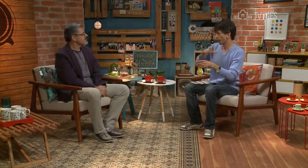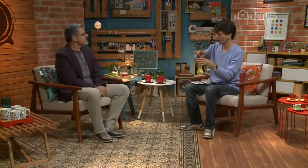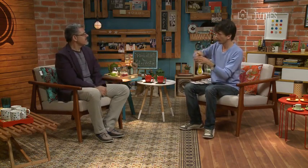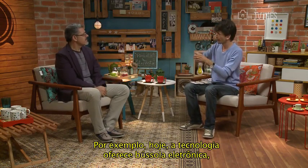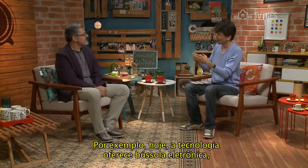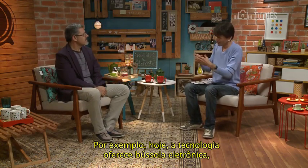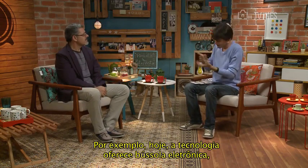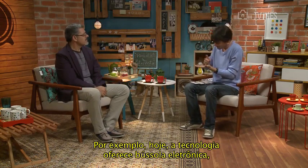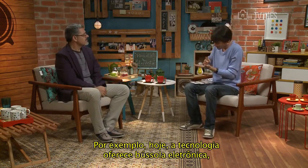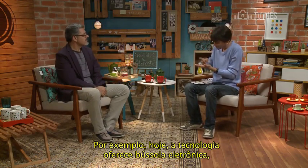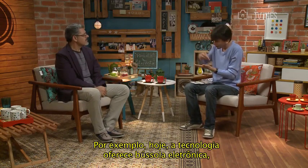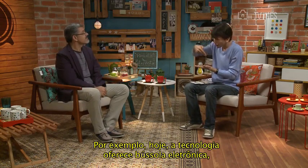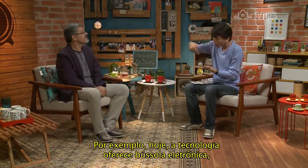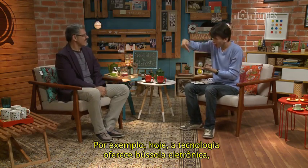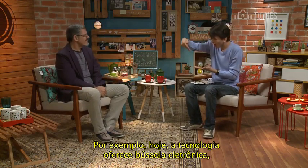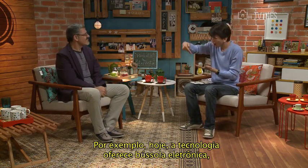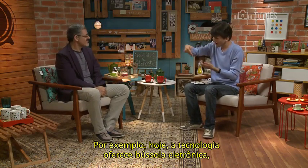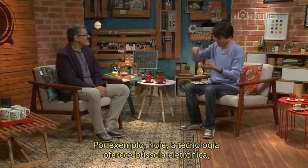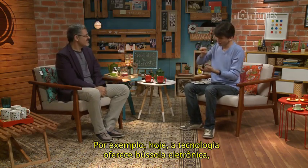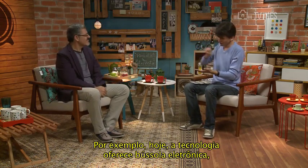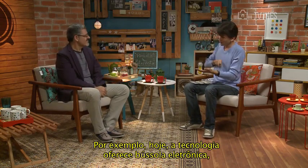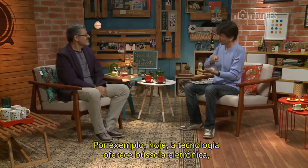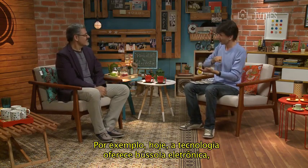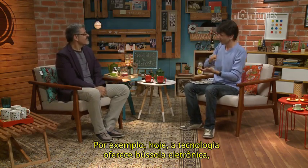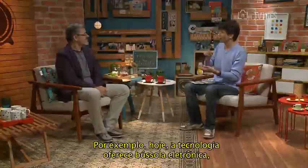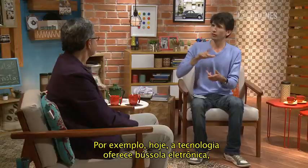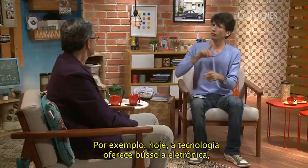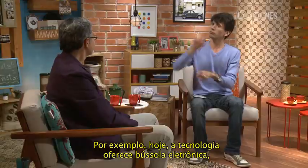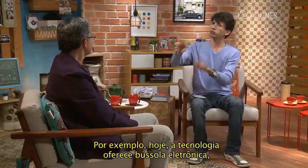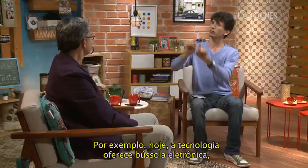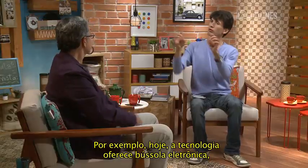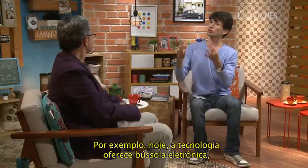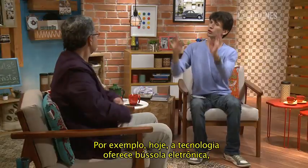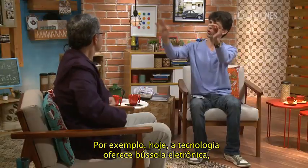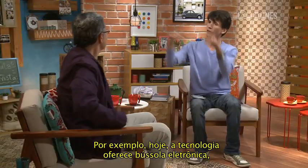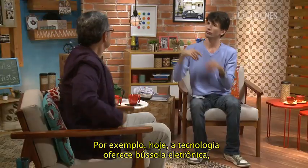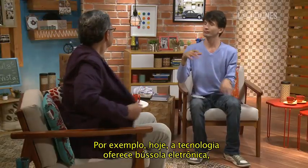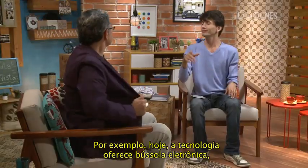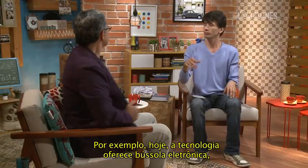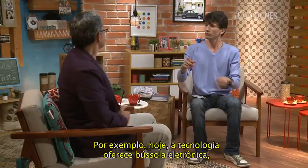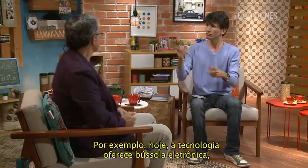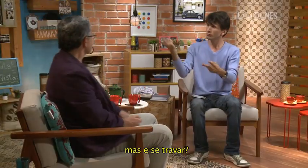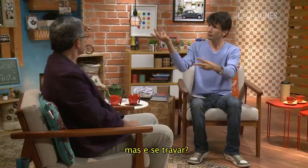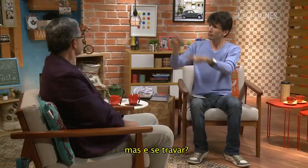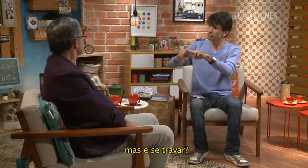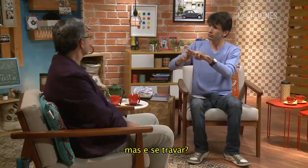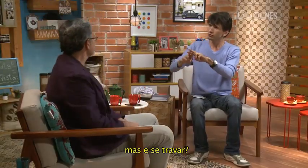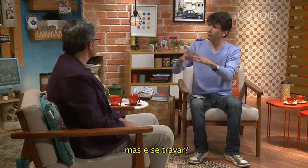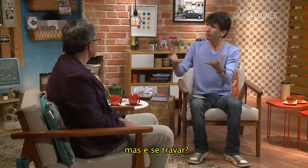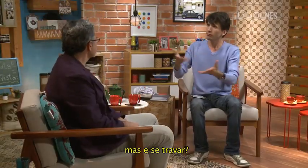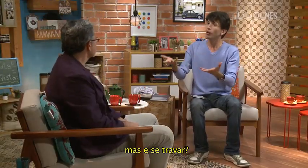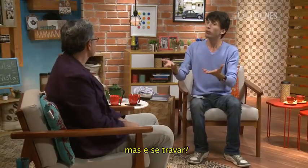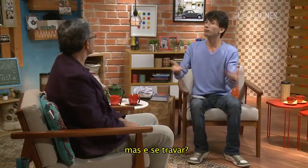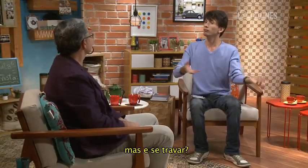e por exemplo hoje a tecnologia oferece bússola eletrônica mas esse travar